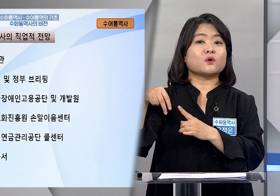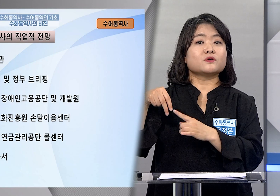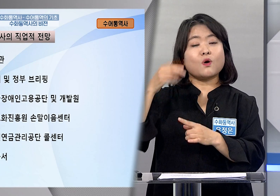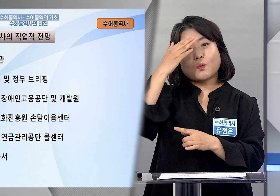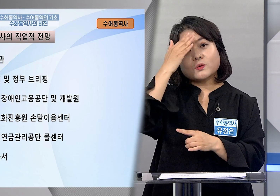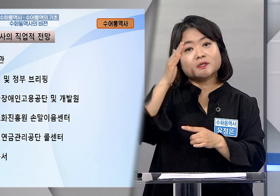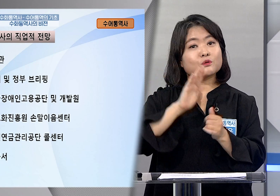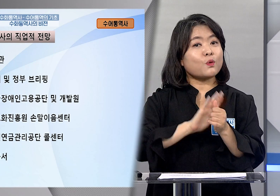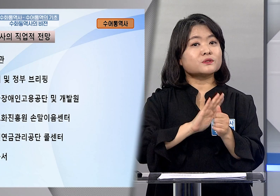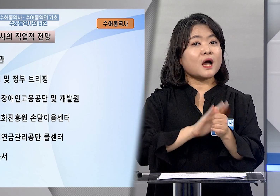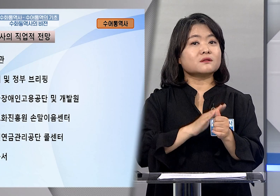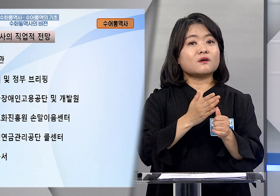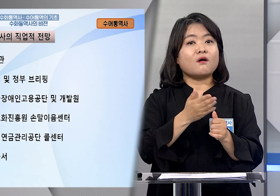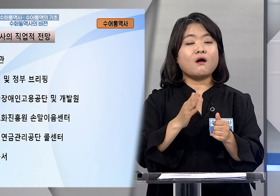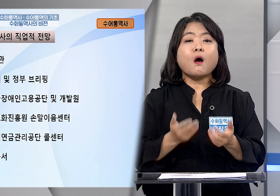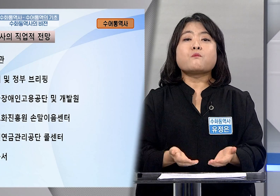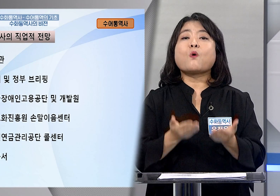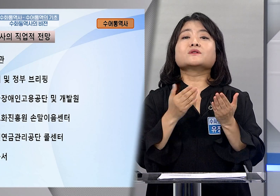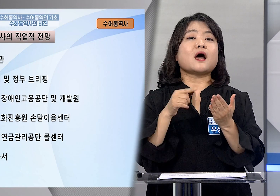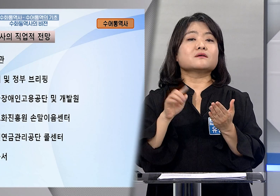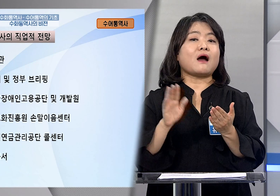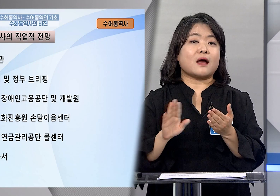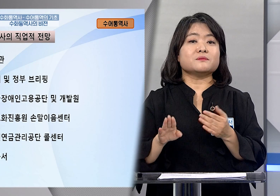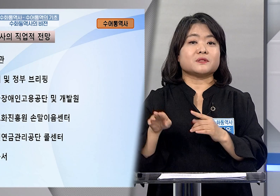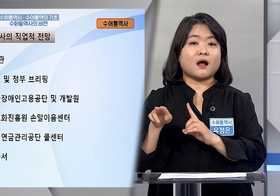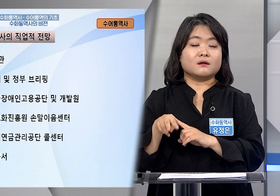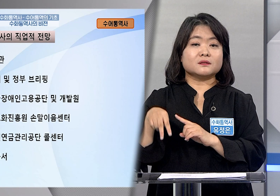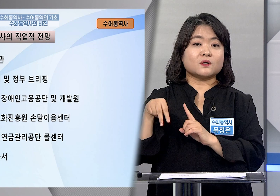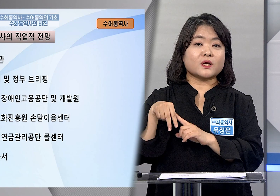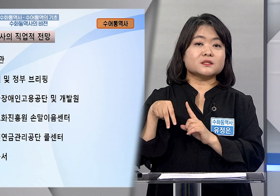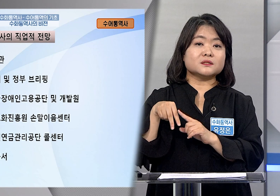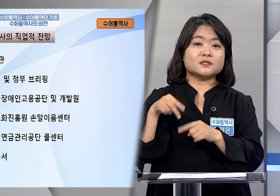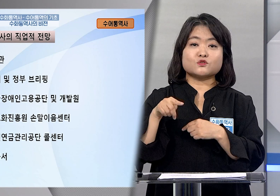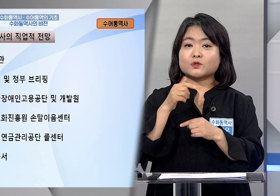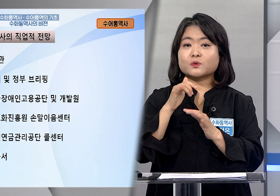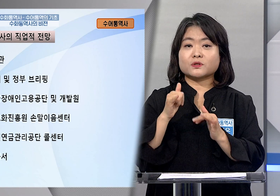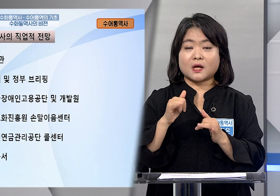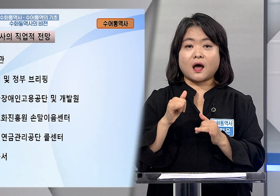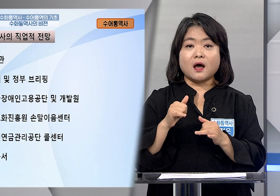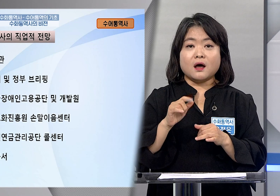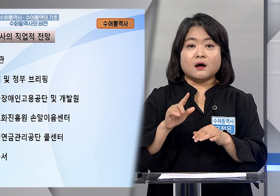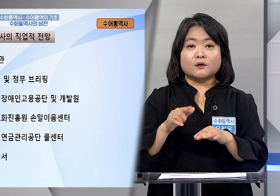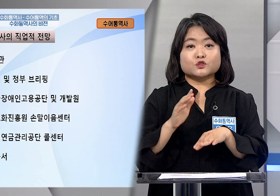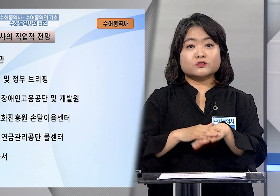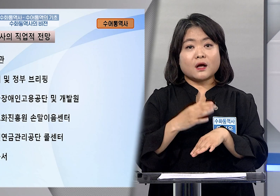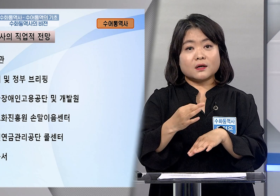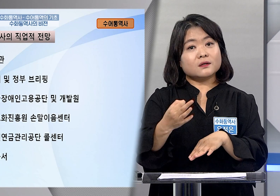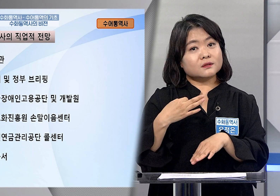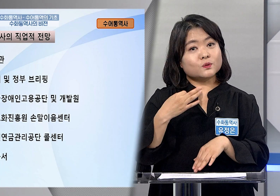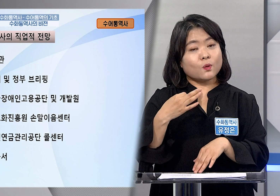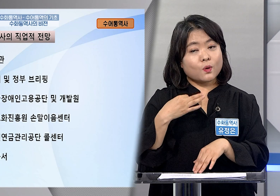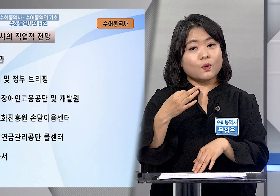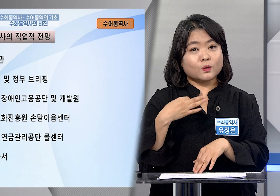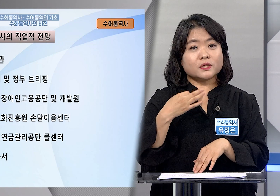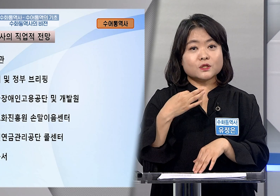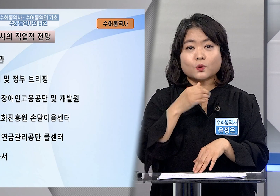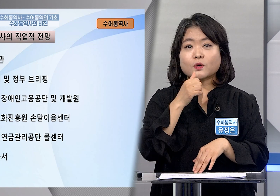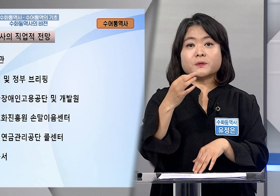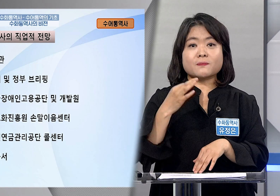이거 공짜로 봉사하는 거 아닙니다. 서 계신 이 수화통역사 수당으로 이 통역비를